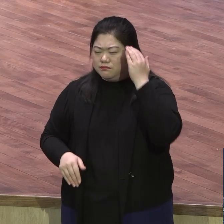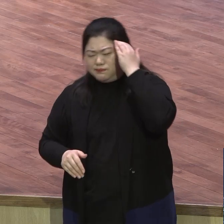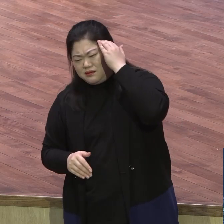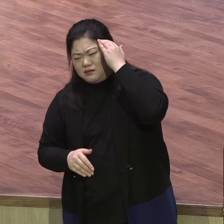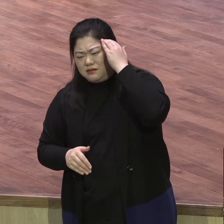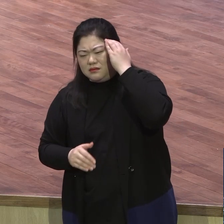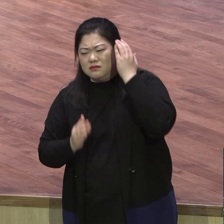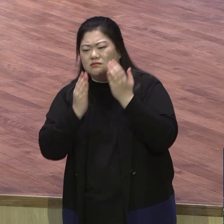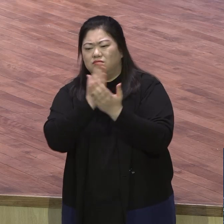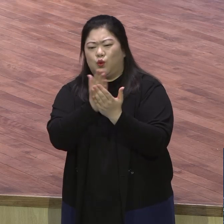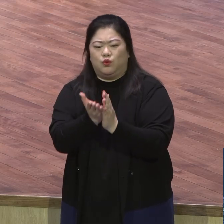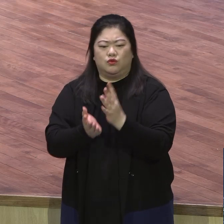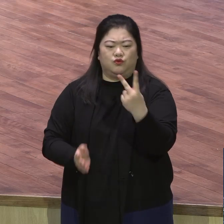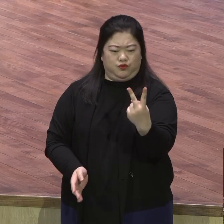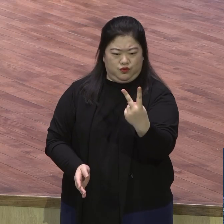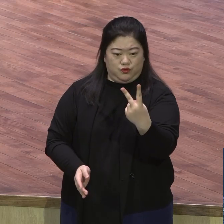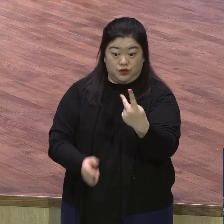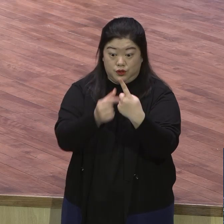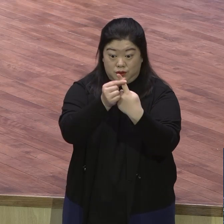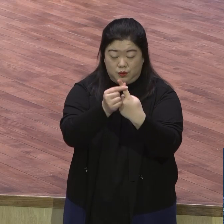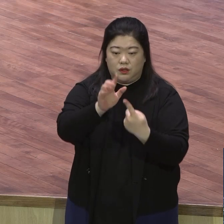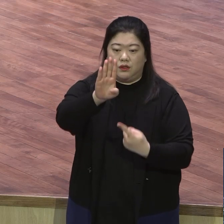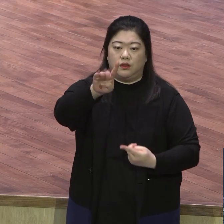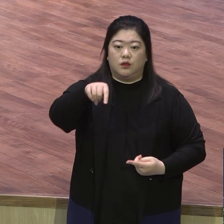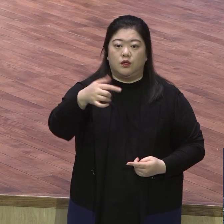그렇게 말하고 있어요. 하나는 분노입니다.